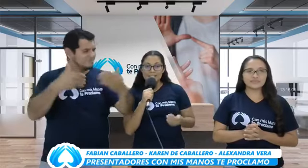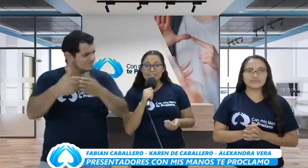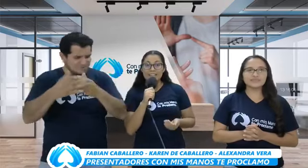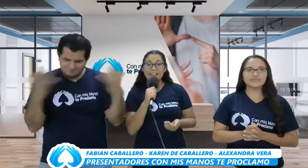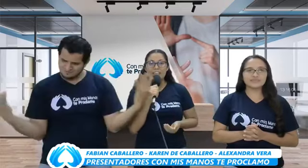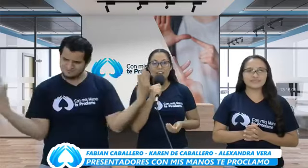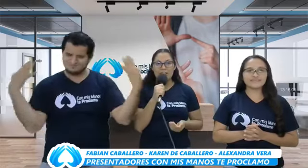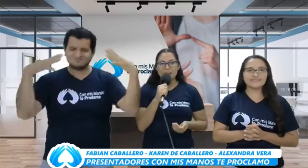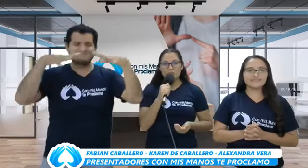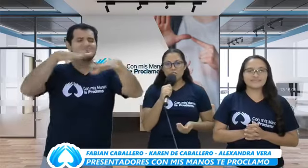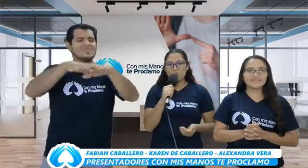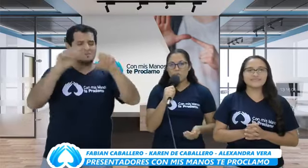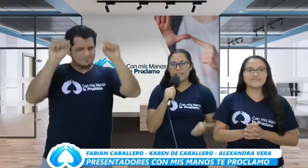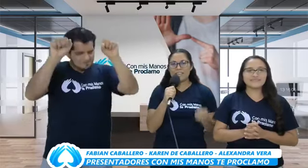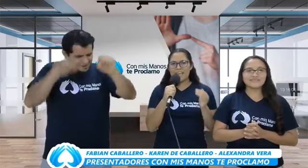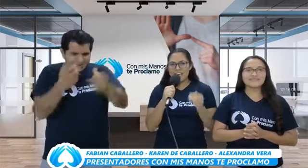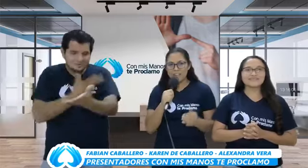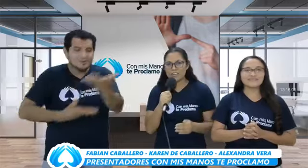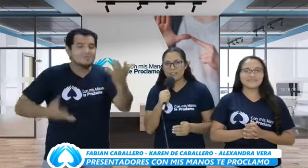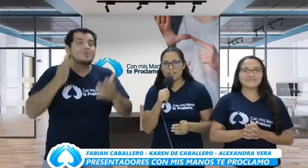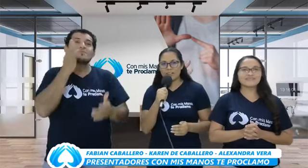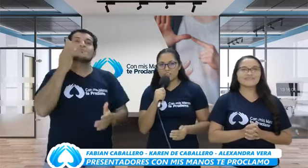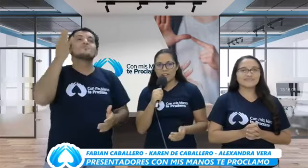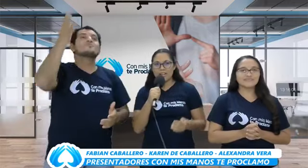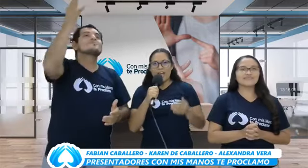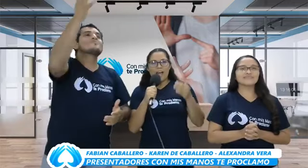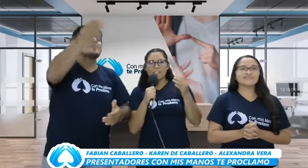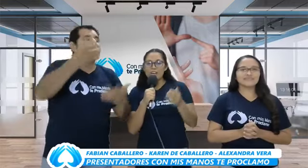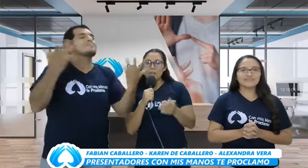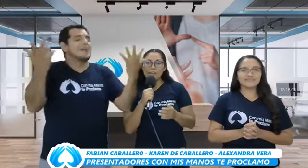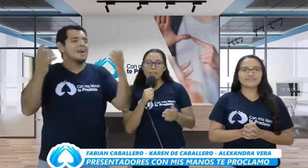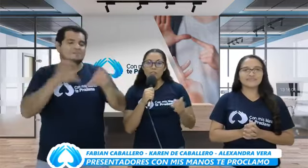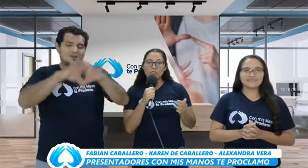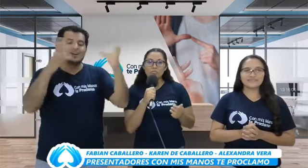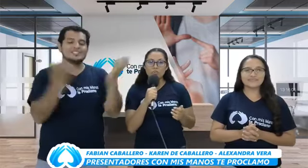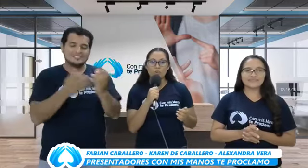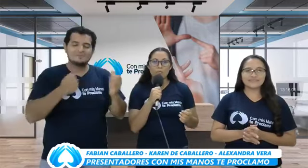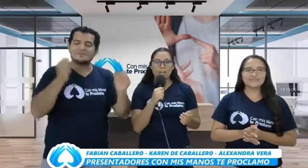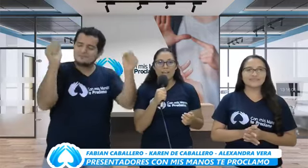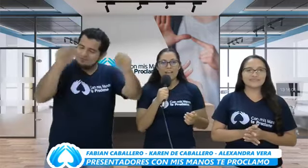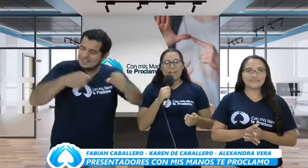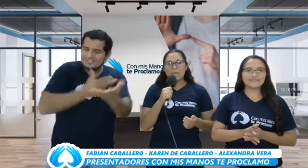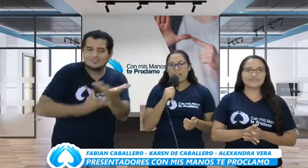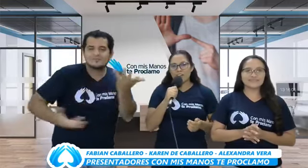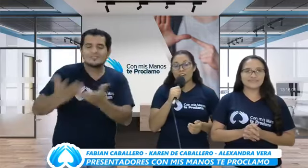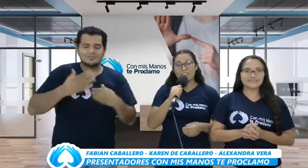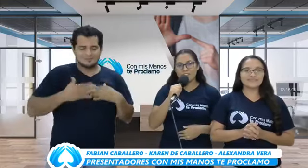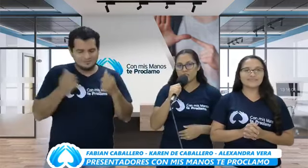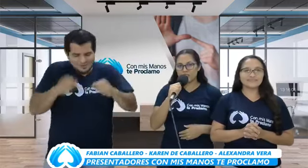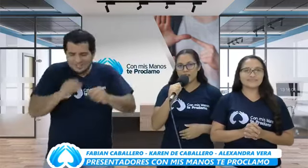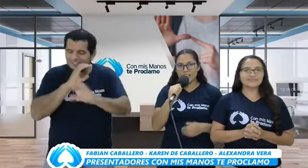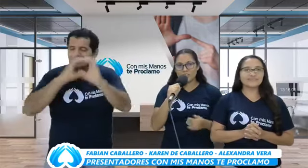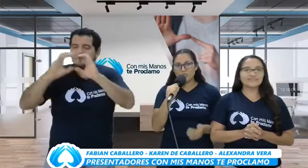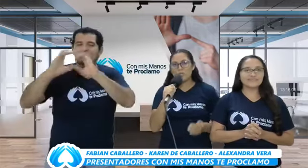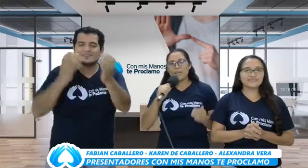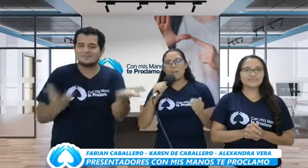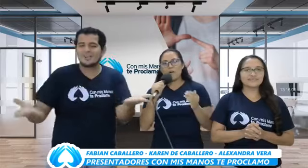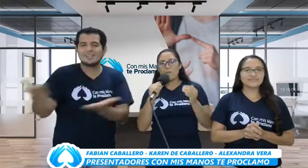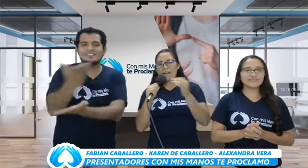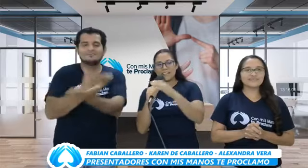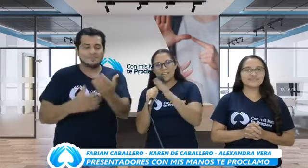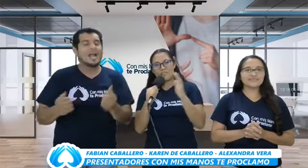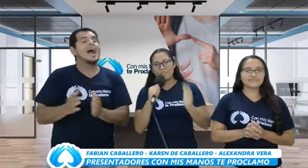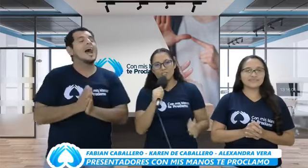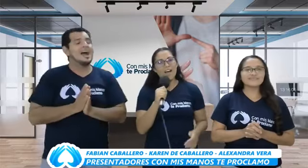que ya se enteren que hay inclusión, pues que lleguen a nuestras congregaciones, a todas, para que en un futuro, pues, por la gloria de nuestro Señor Jesús,